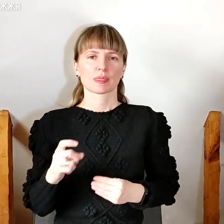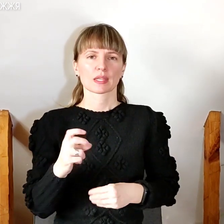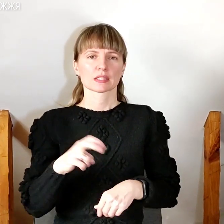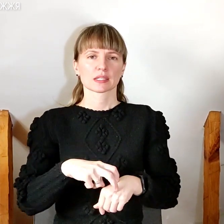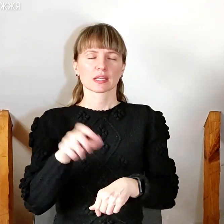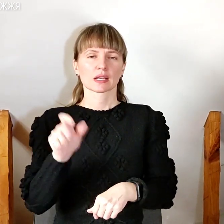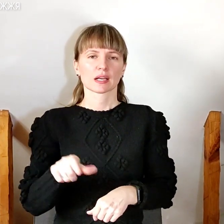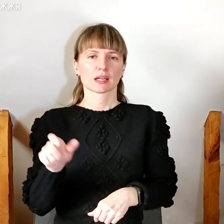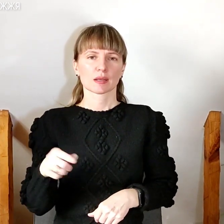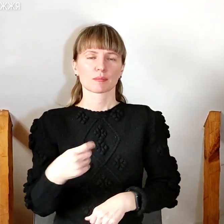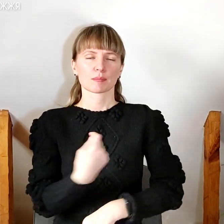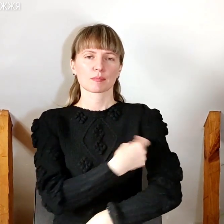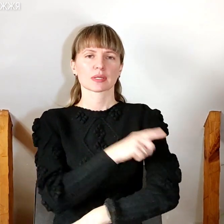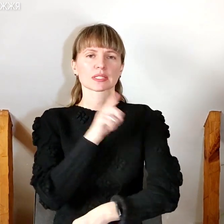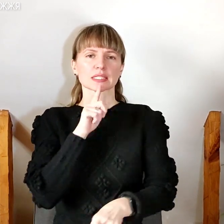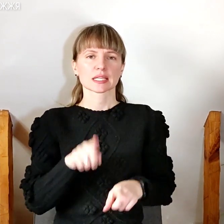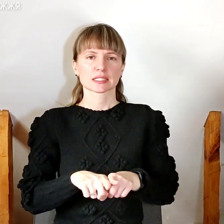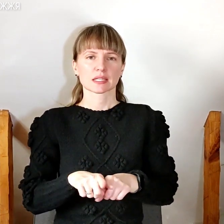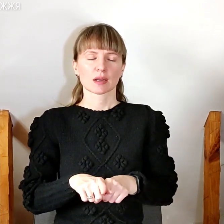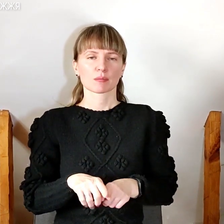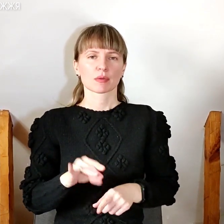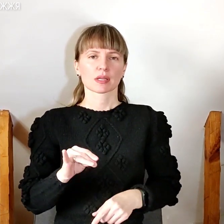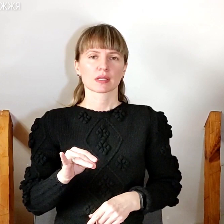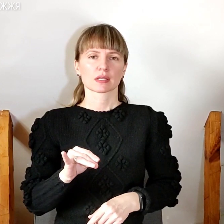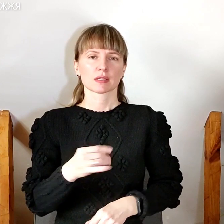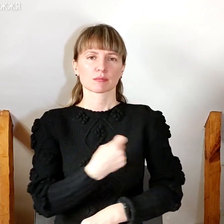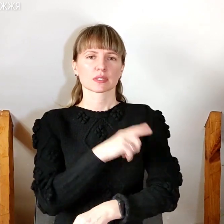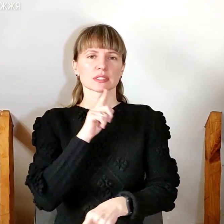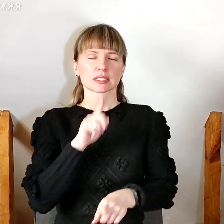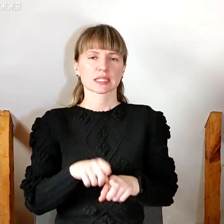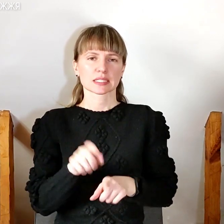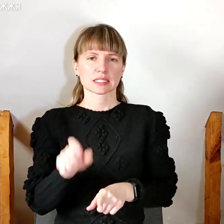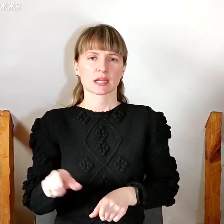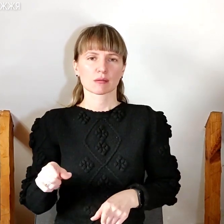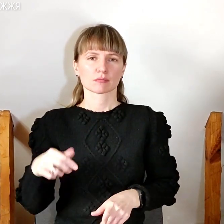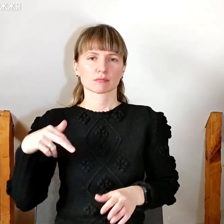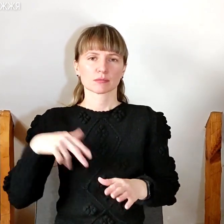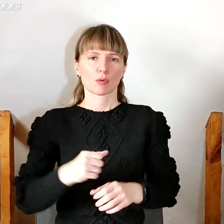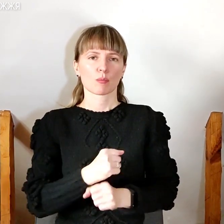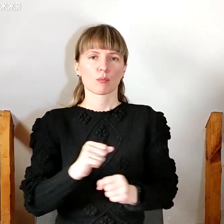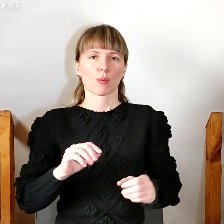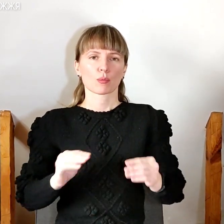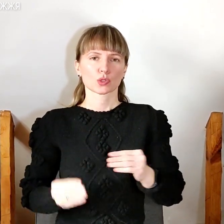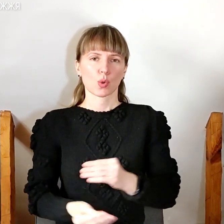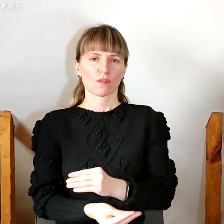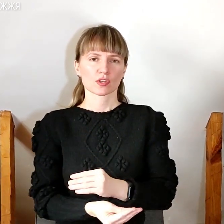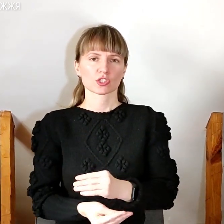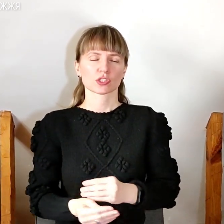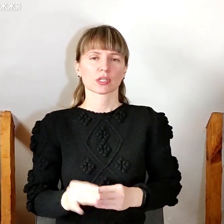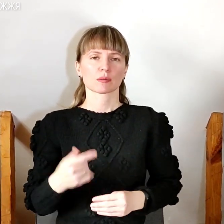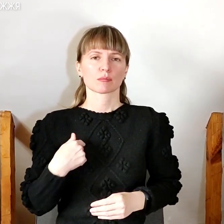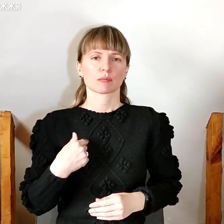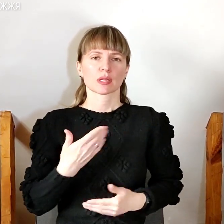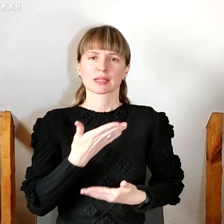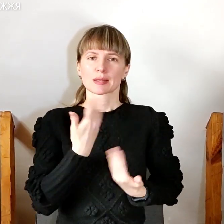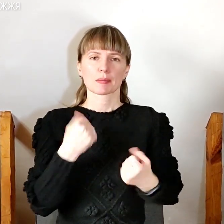з медсестрами, санітарочками, спускаємося у бомбосховище. І ми не маємо права